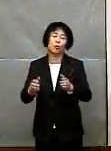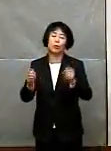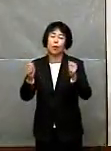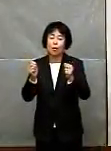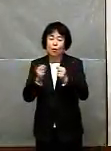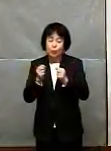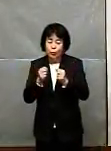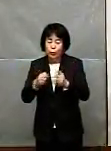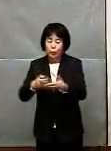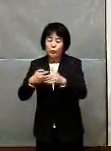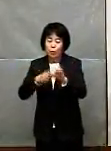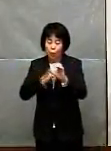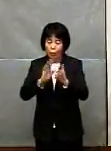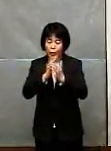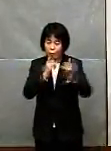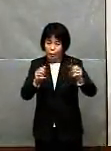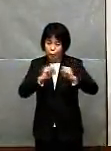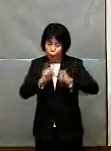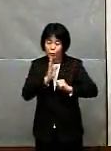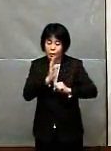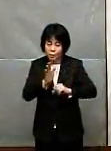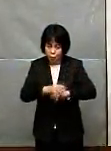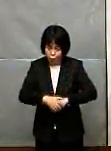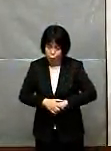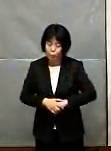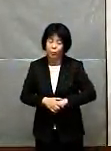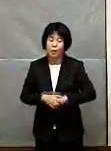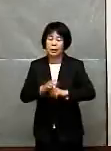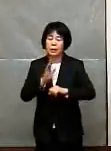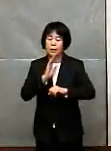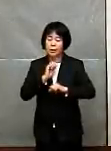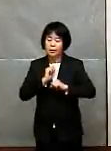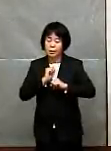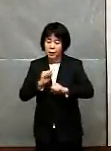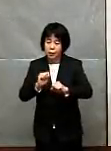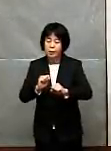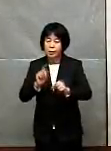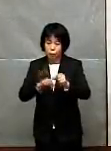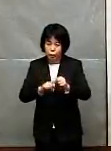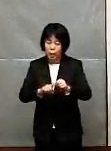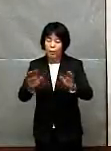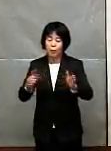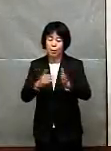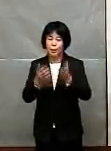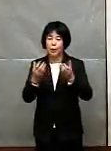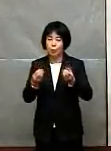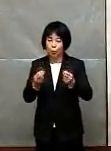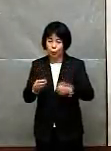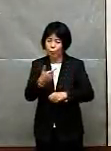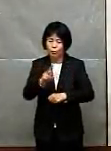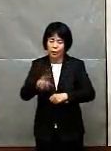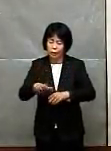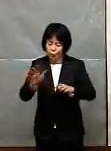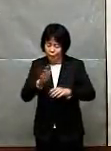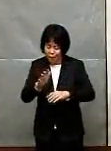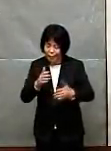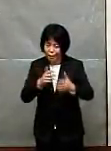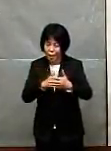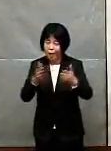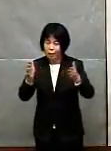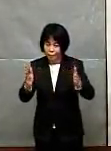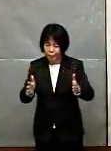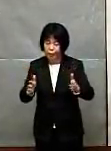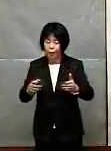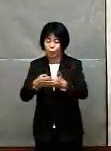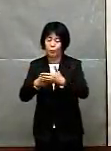動を実施いたします。実施にあたりましては、これまで同様無理のない範囲での省エ